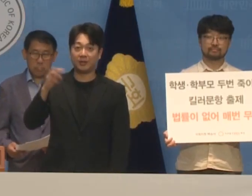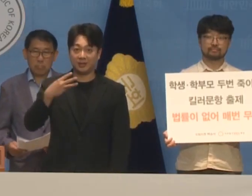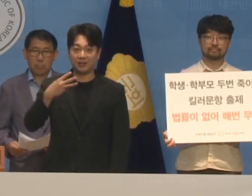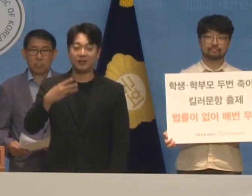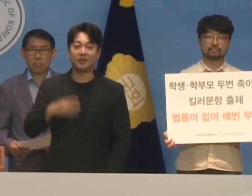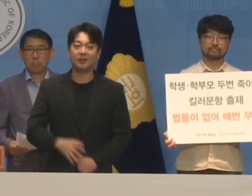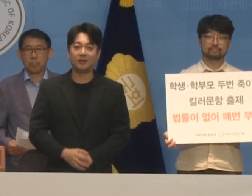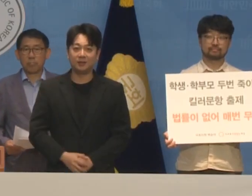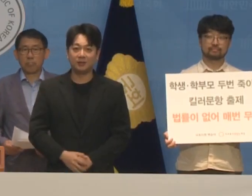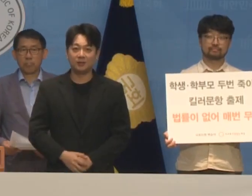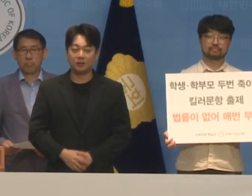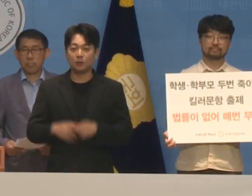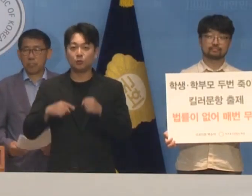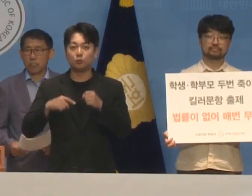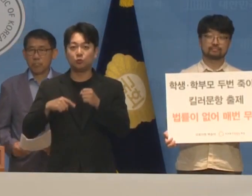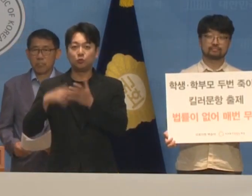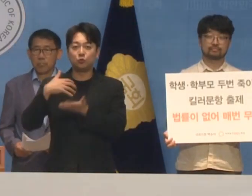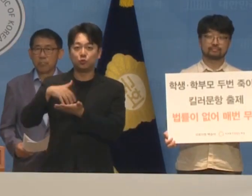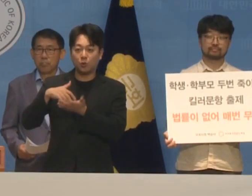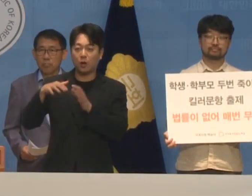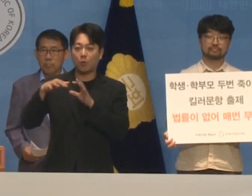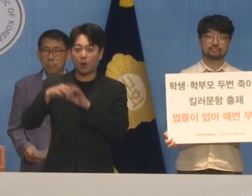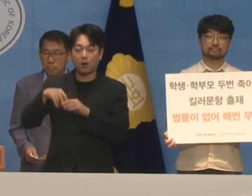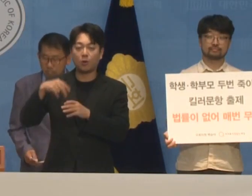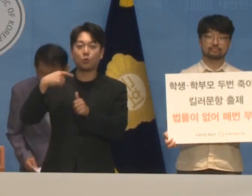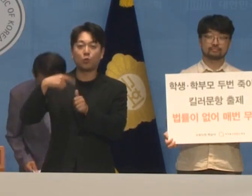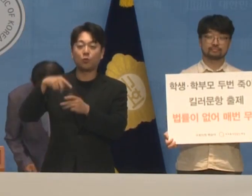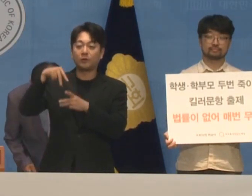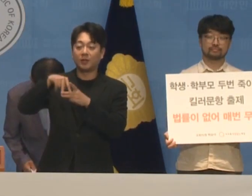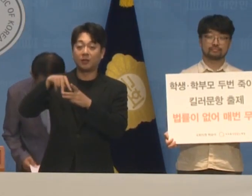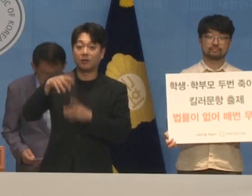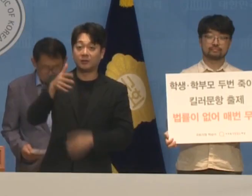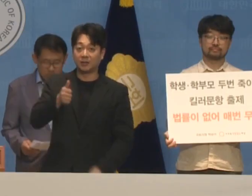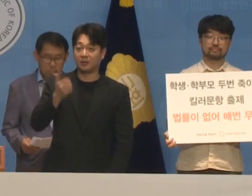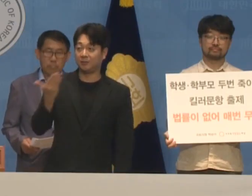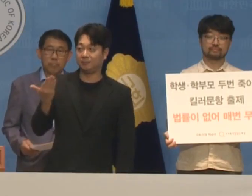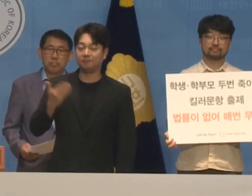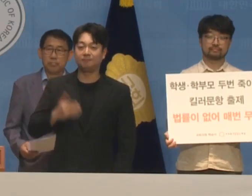세상 수학교육혁신센터장님 참석하셨습니다.